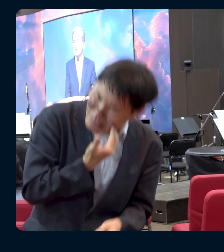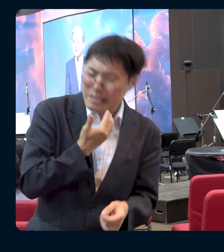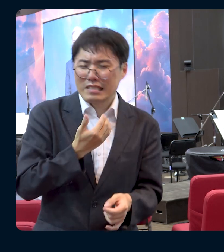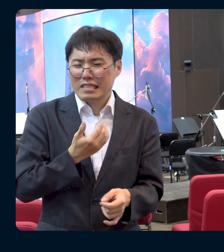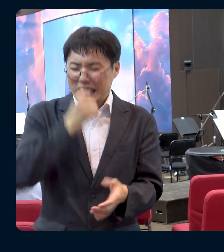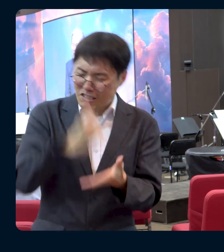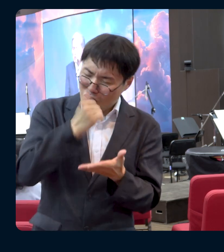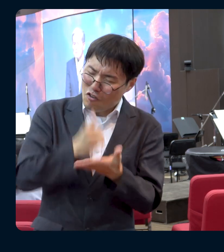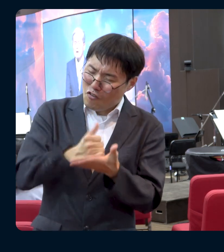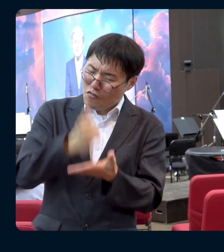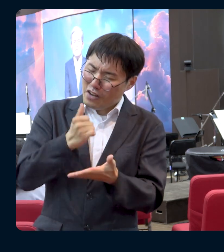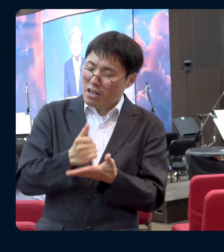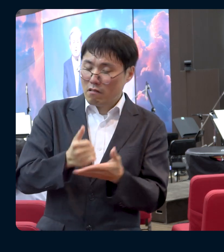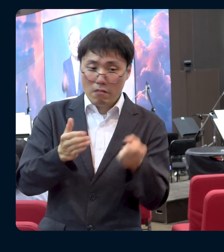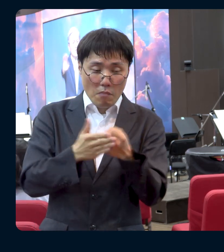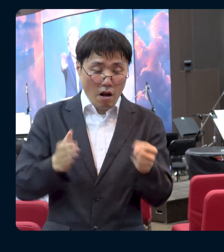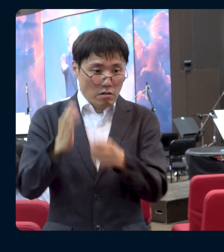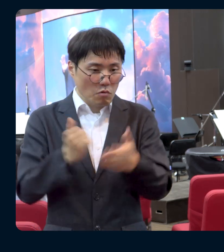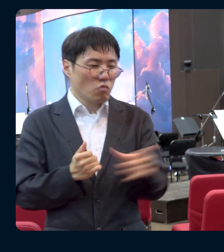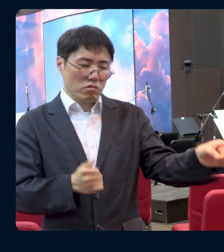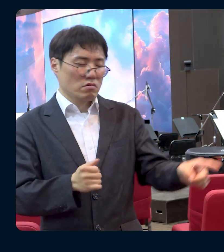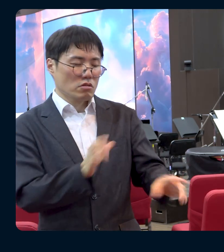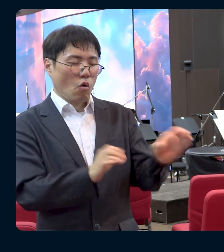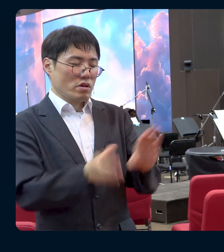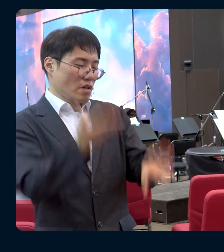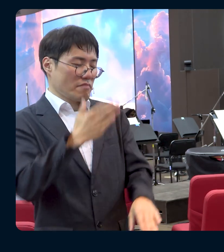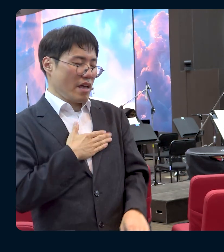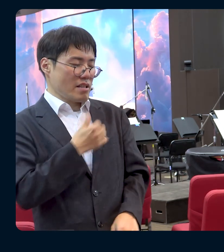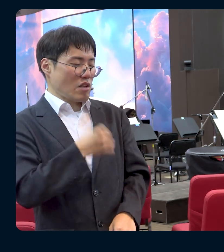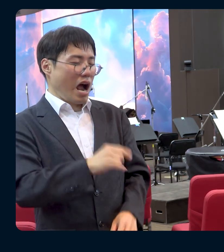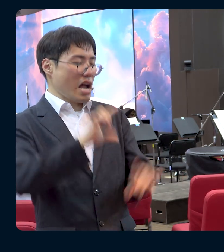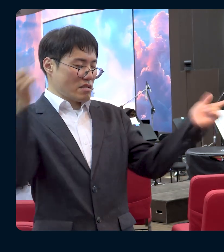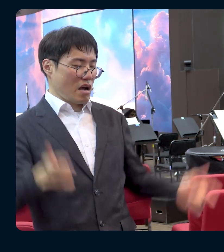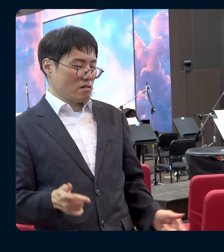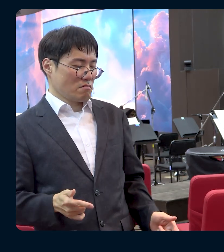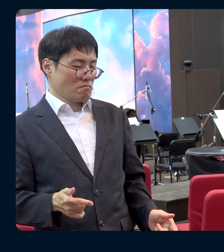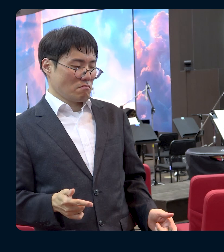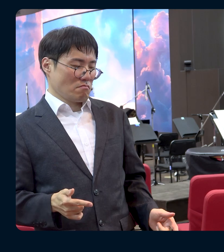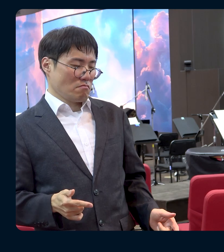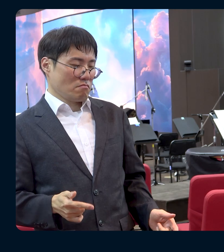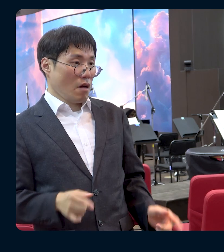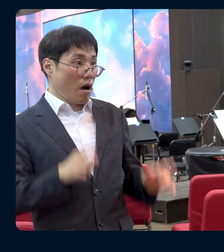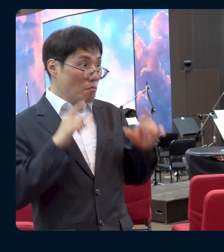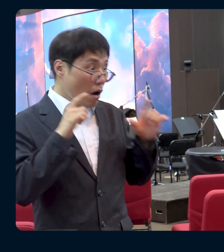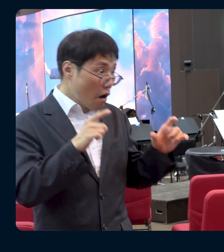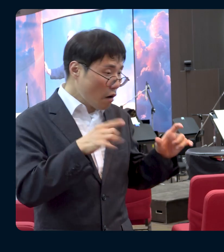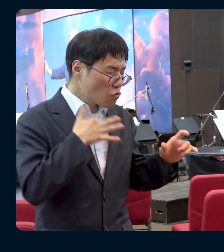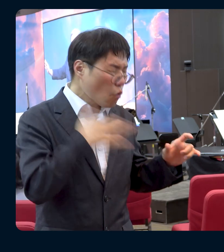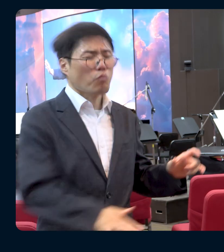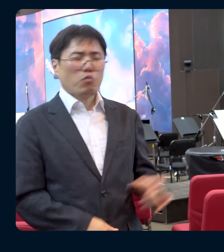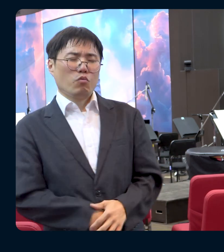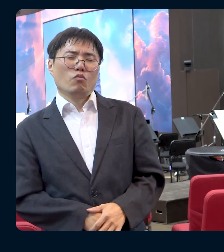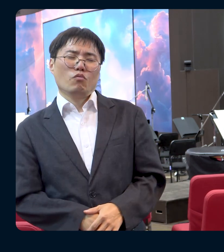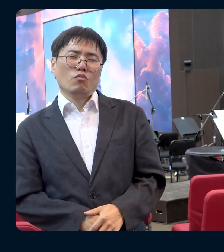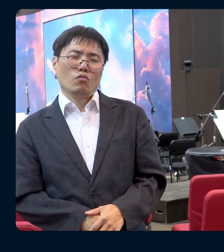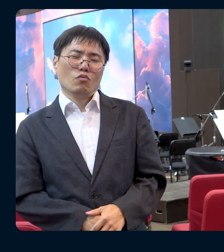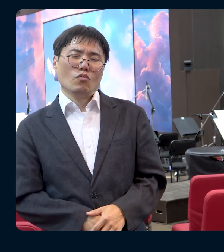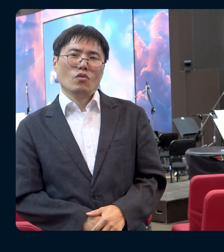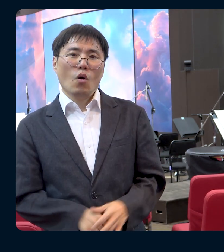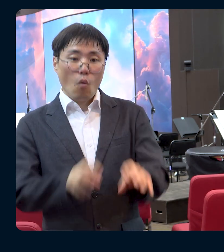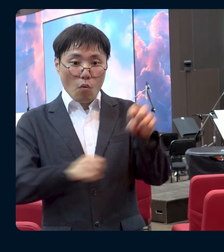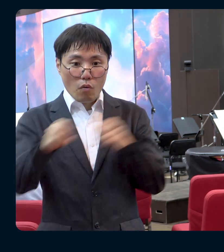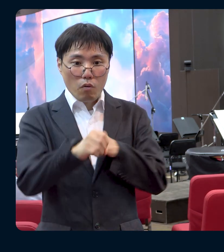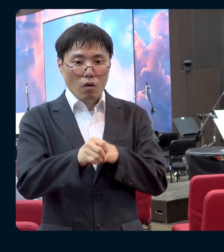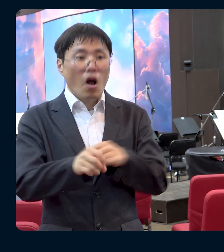부끄럽고 추한 실패를 반복해도요, 그것 때문에 하나님께서 넌 더 이상 내 자녀가 아니다, 넌 더 이상 내 사람이 아니다 라고 말씀하신 적이